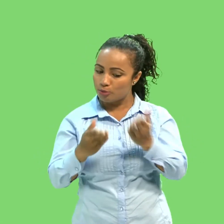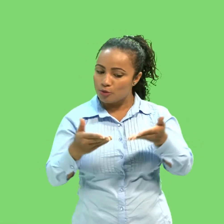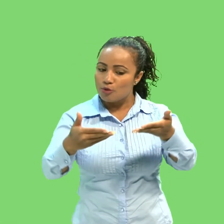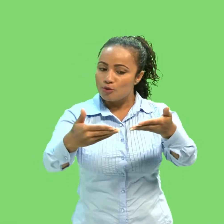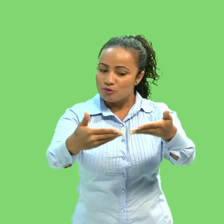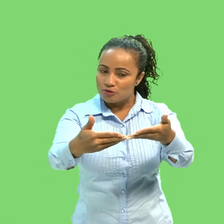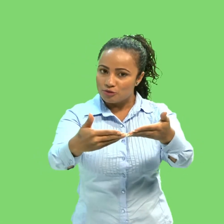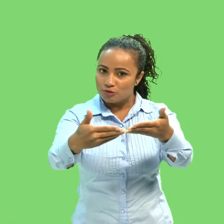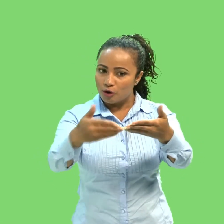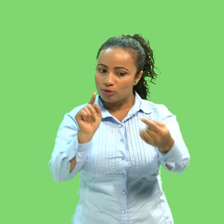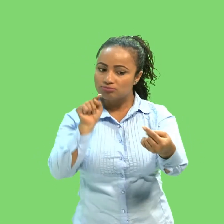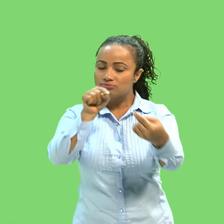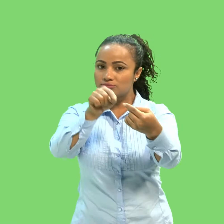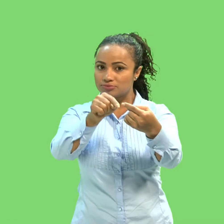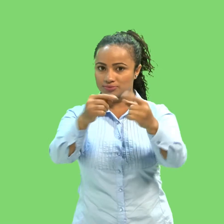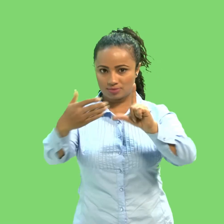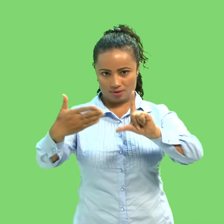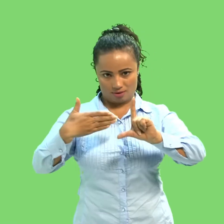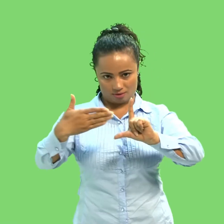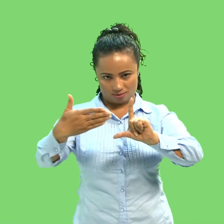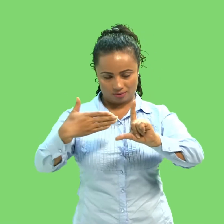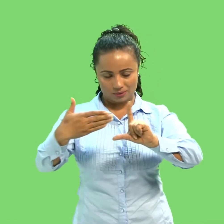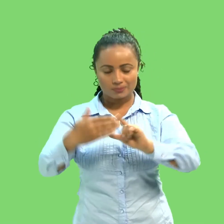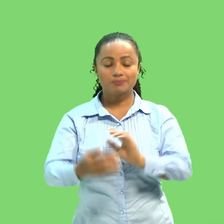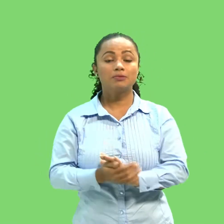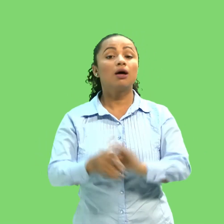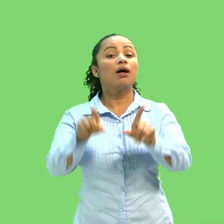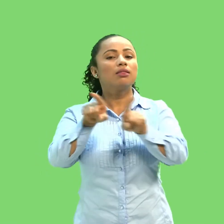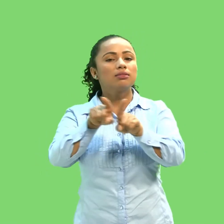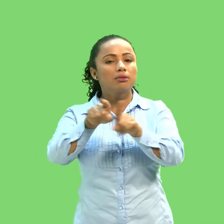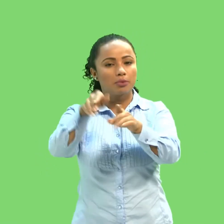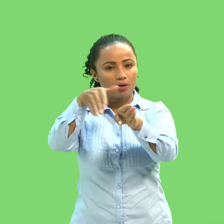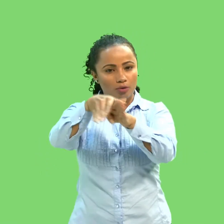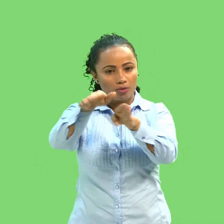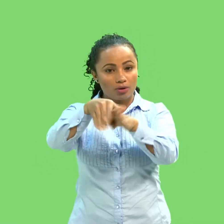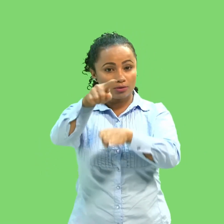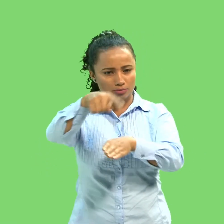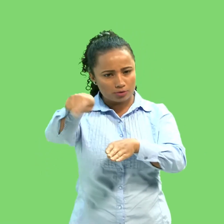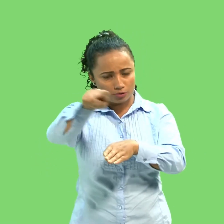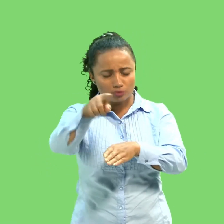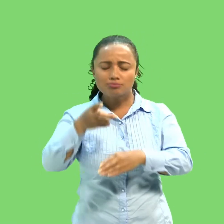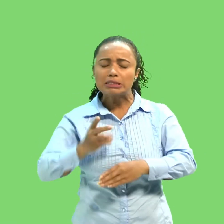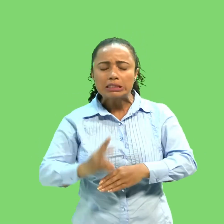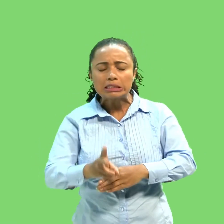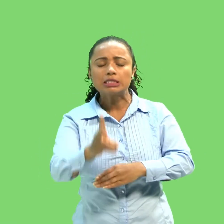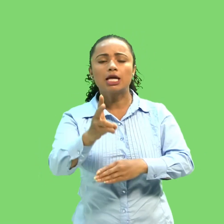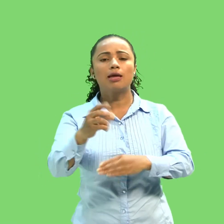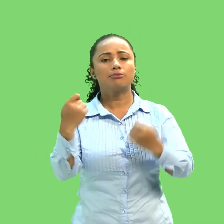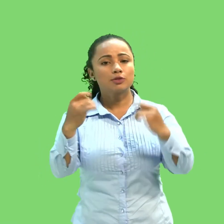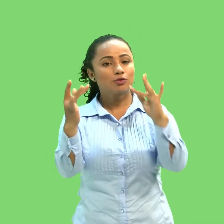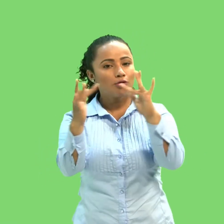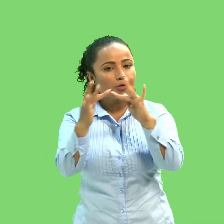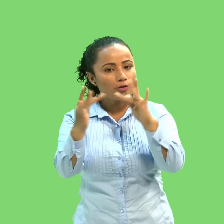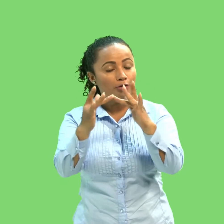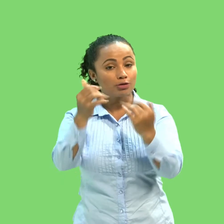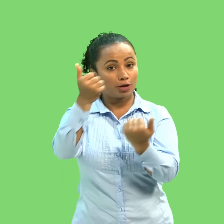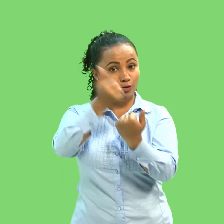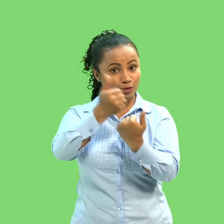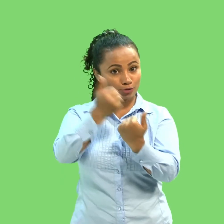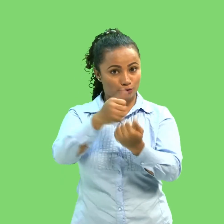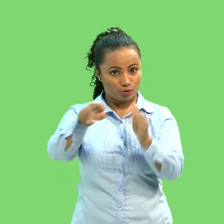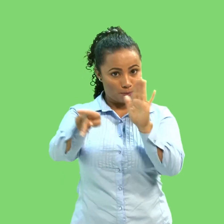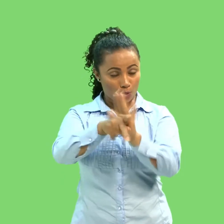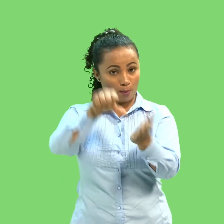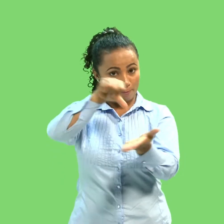pertinente a cada videoaula. Uma outra orientação a vocês é para que mantenham contato frequente com o tutor de seu